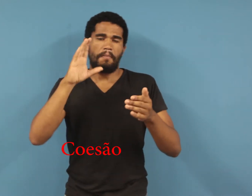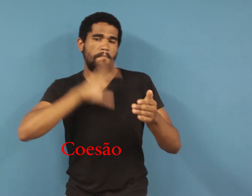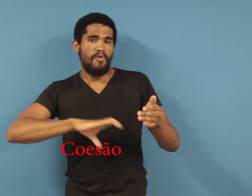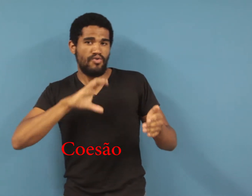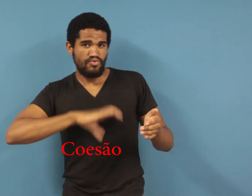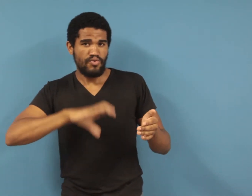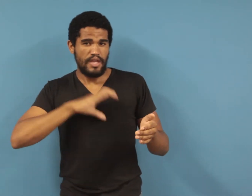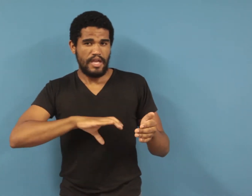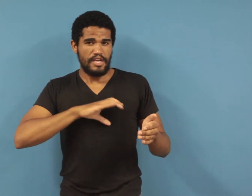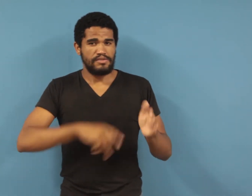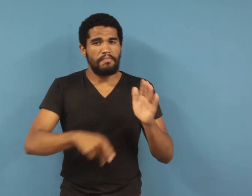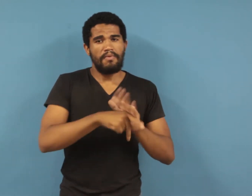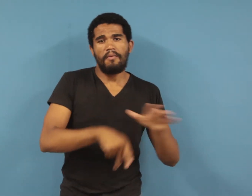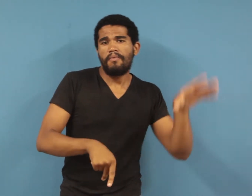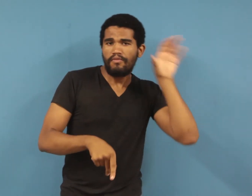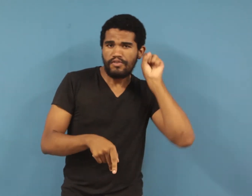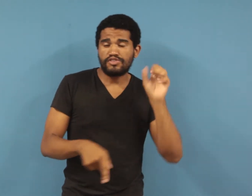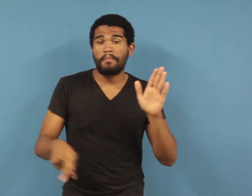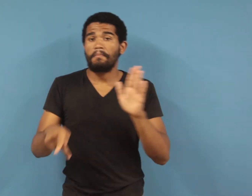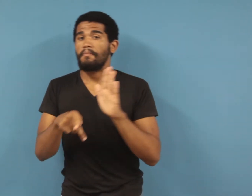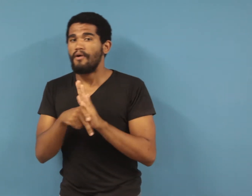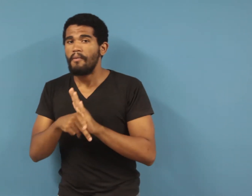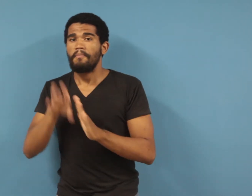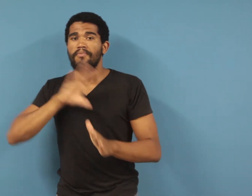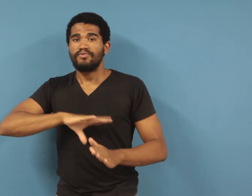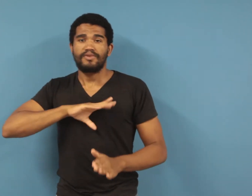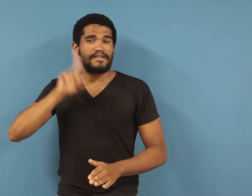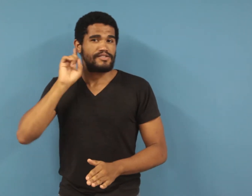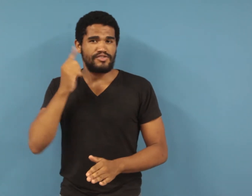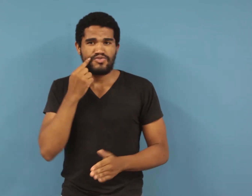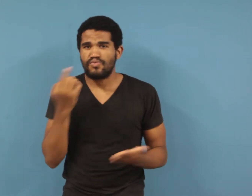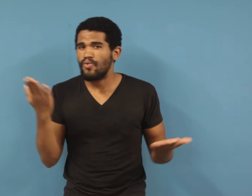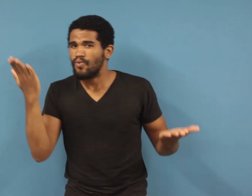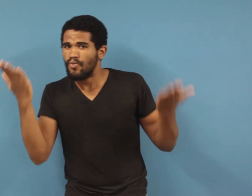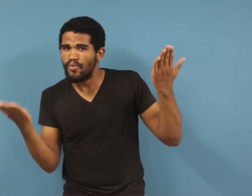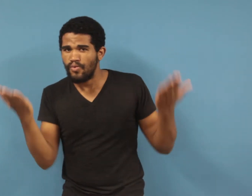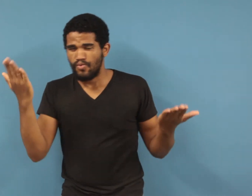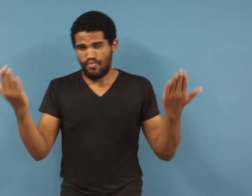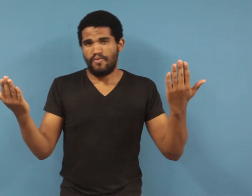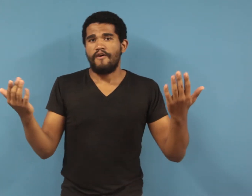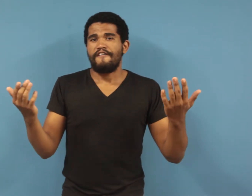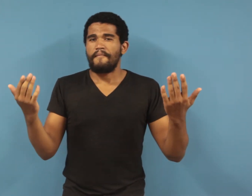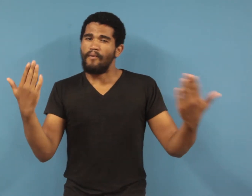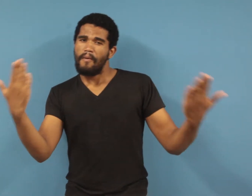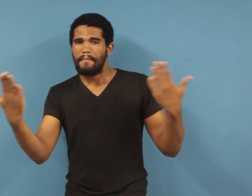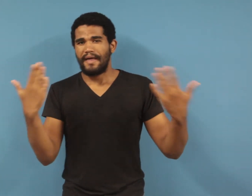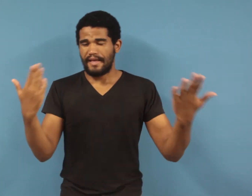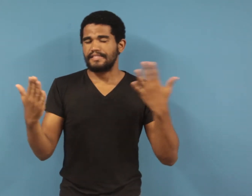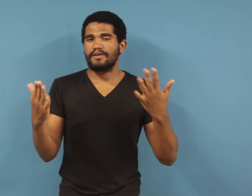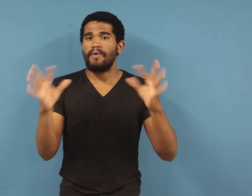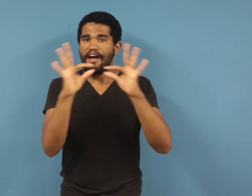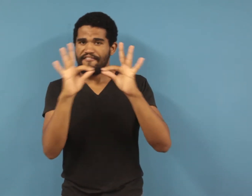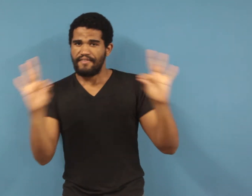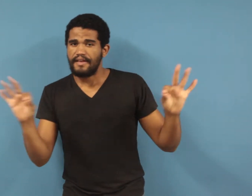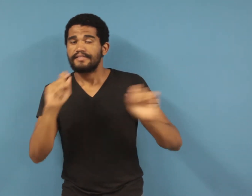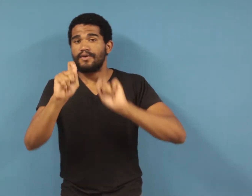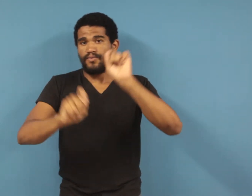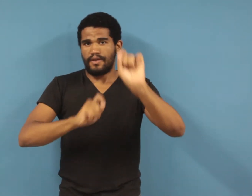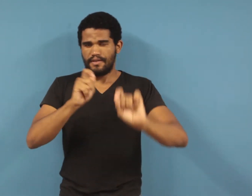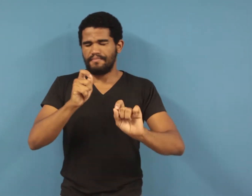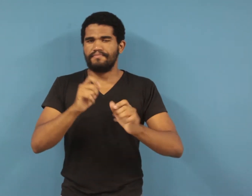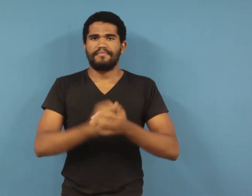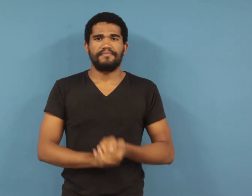precisa ser escrita no português com o uso do conectivo. Frase de exemplo. Terminei